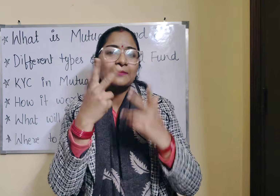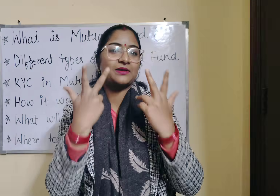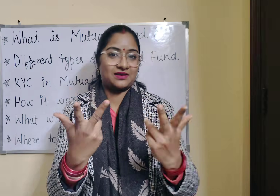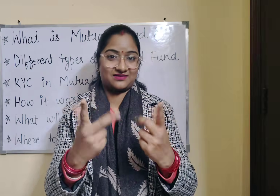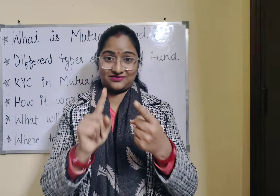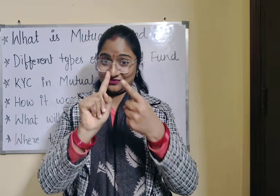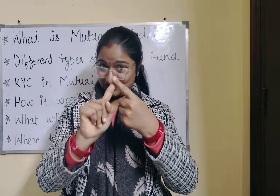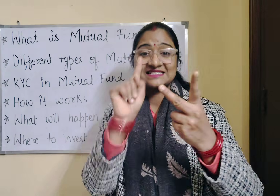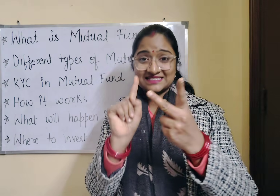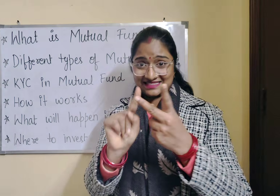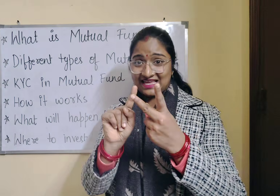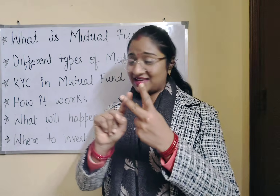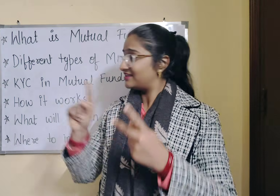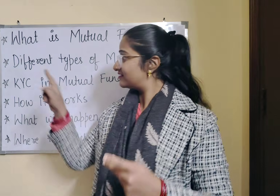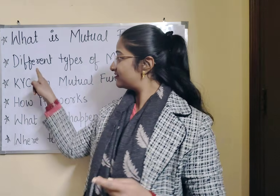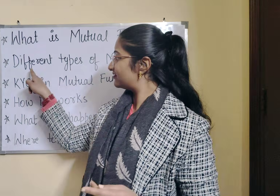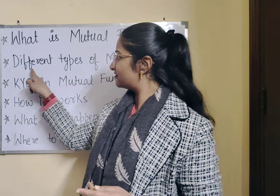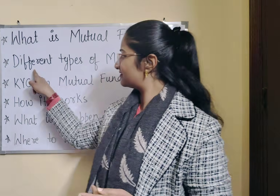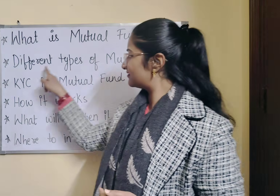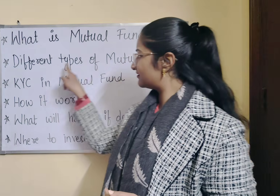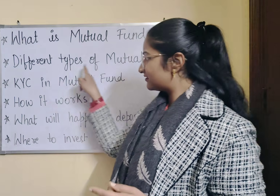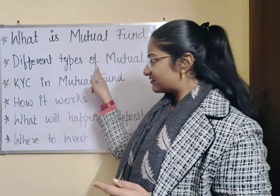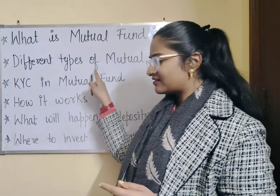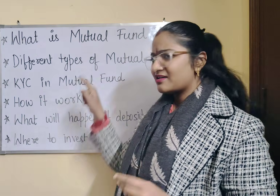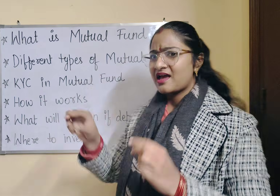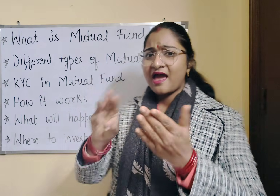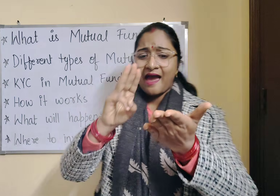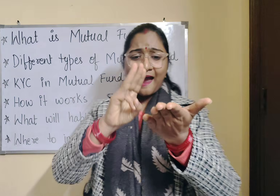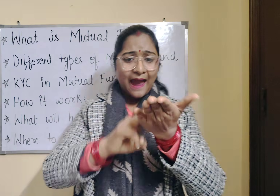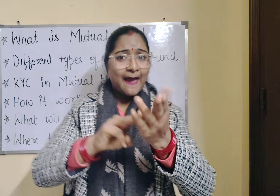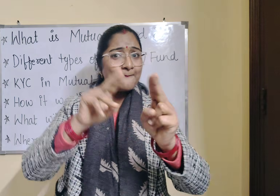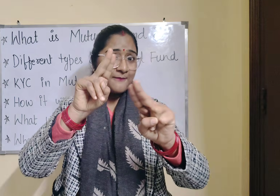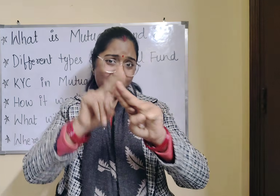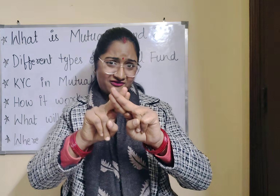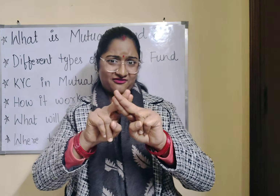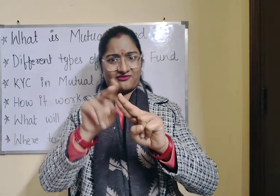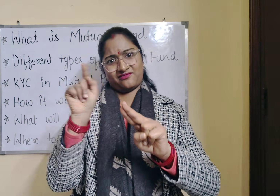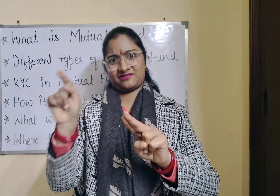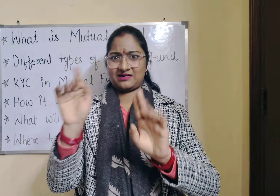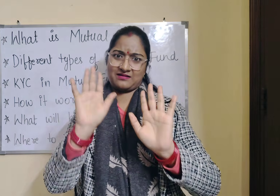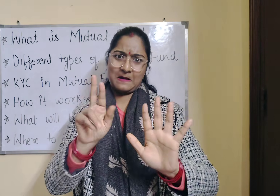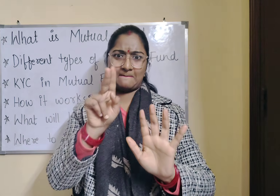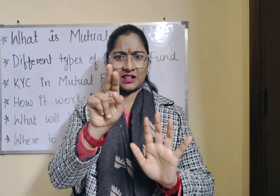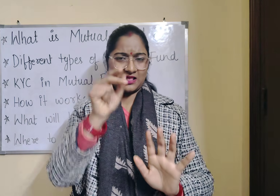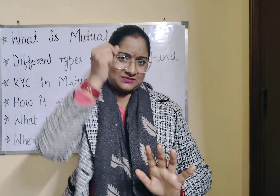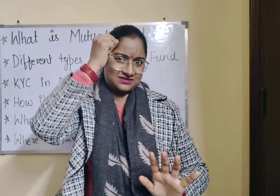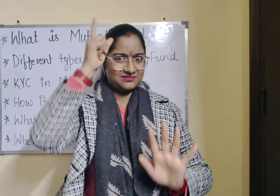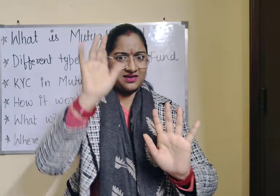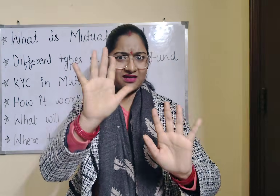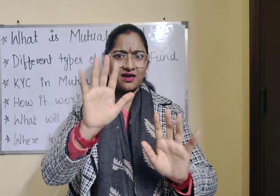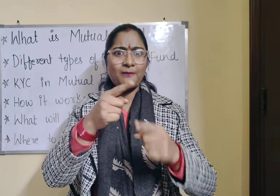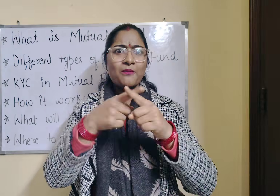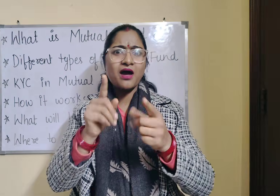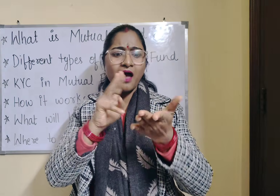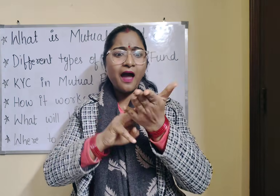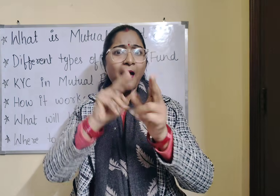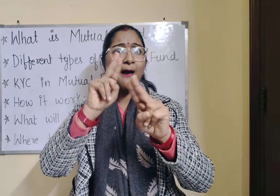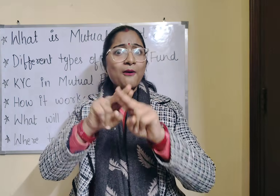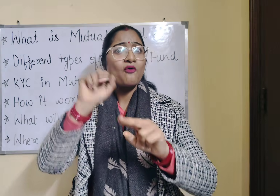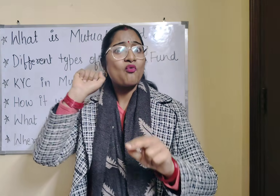ना, इसका मतलब क्या होता है। अब दूसरी चीज़ आती है डिफरेंट टाइप्स ऑफ म्यूचुअल फंड। मैं बताऊं, जैसे म्यूचुअल फंड के बारे में समझ में